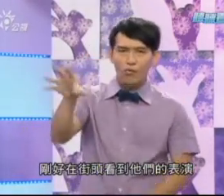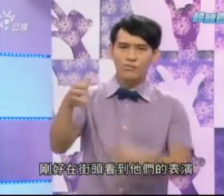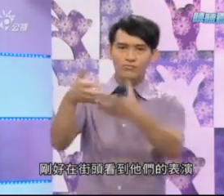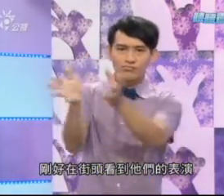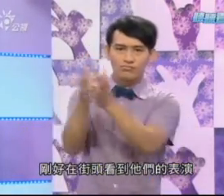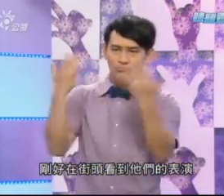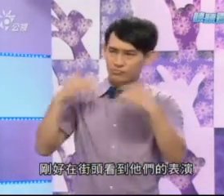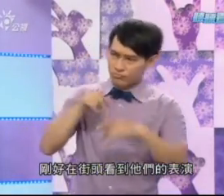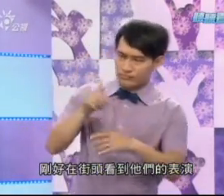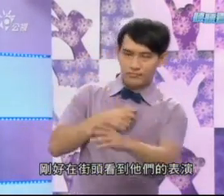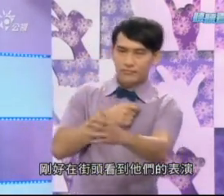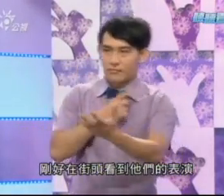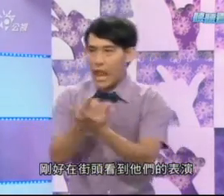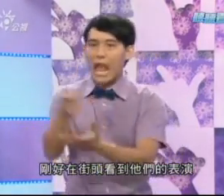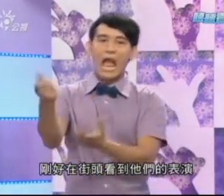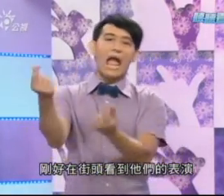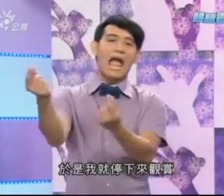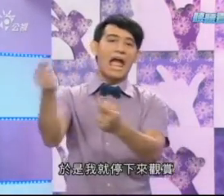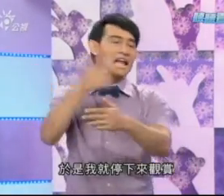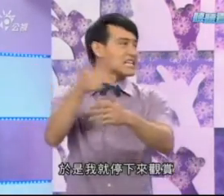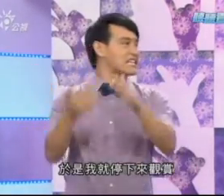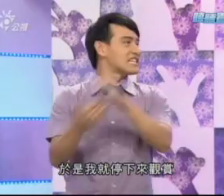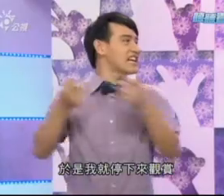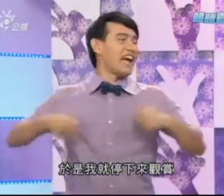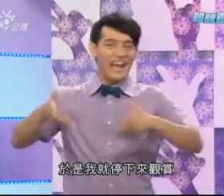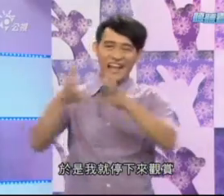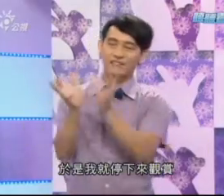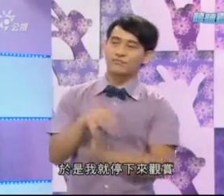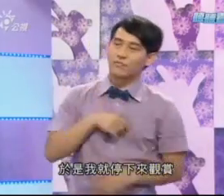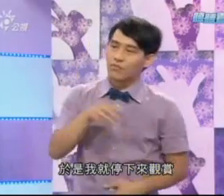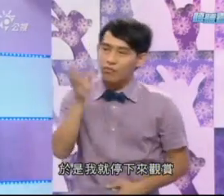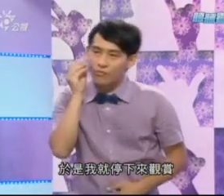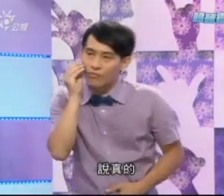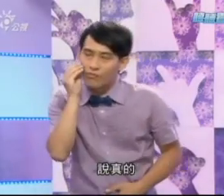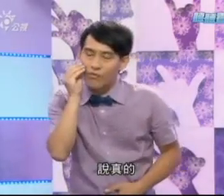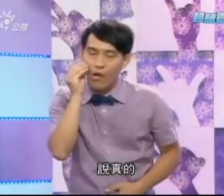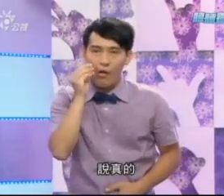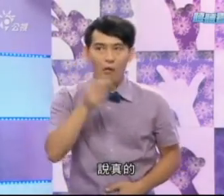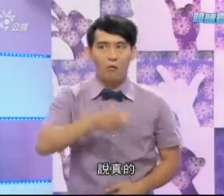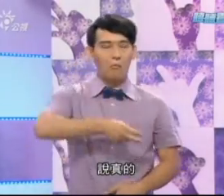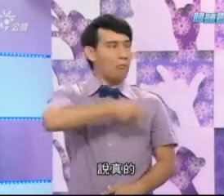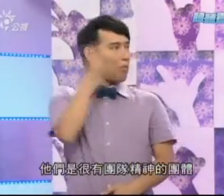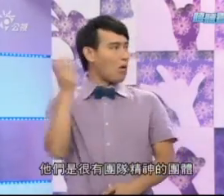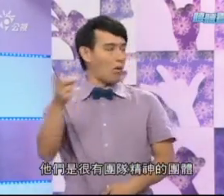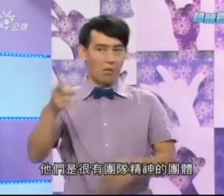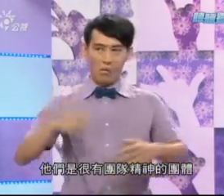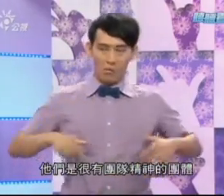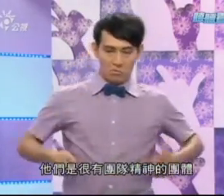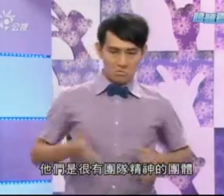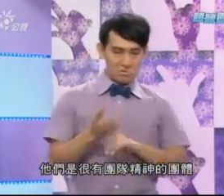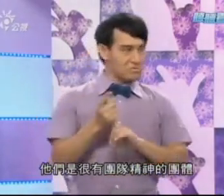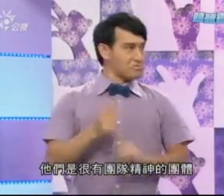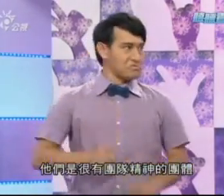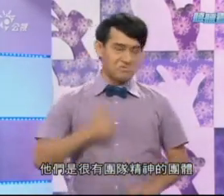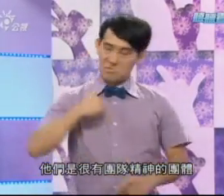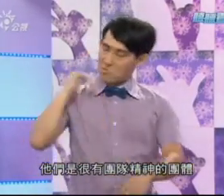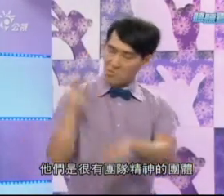头看到他们的表演，于是呢我就停下来观赏。哎呀，说真的，他们是很有团队精神的团